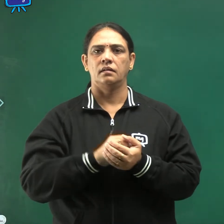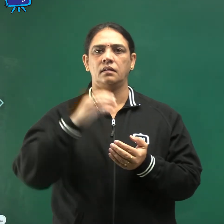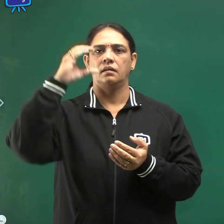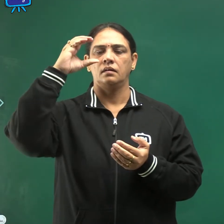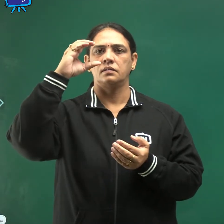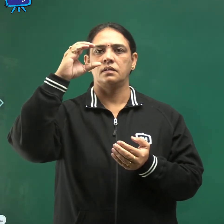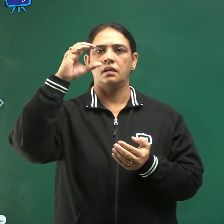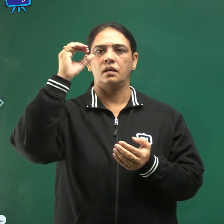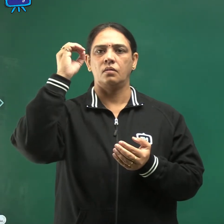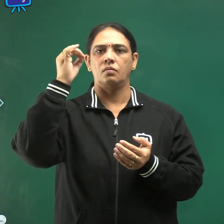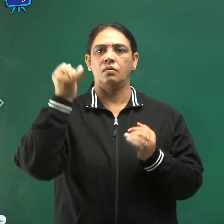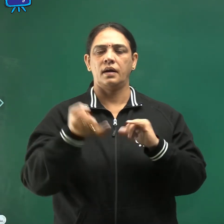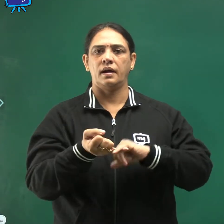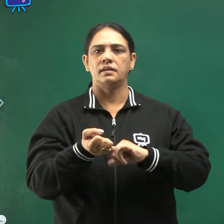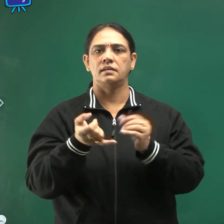स्क्वायर 60 डिग्री